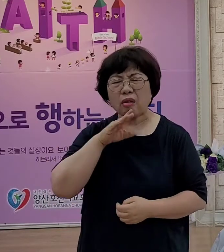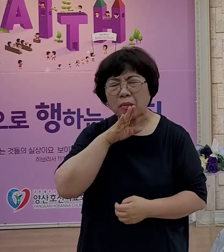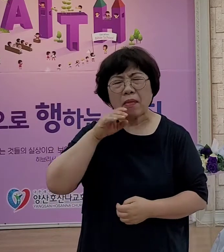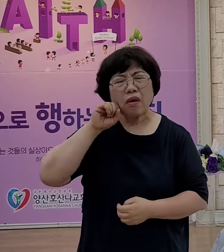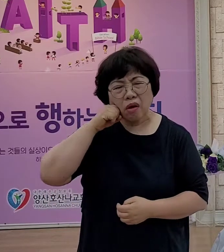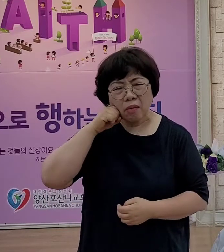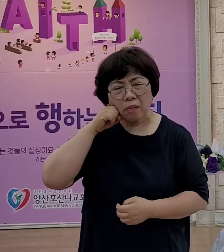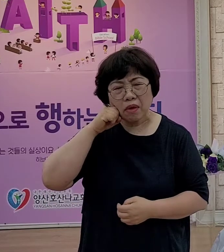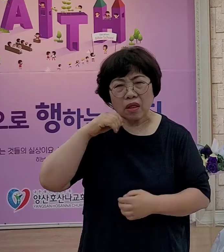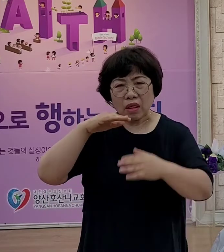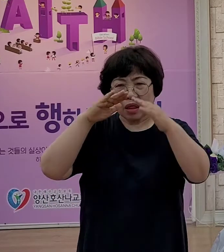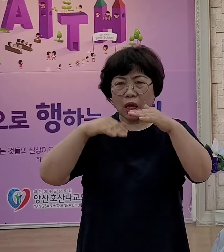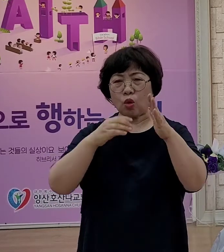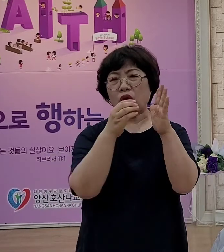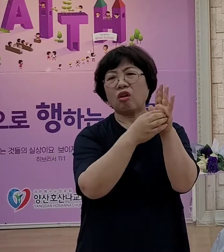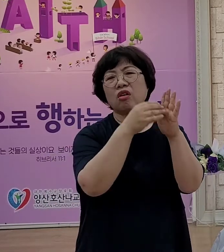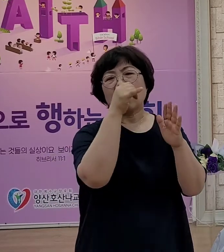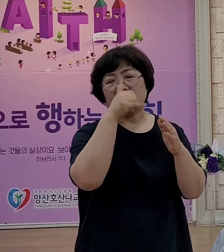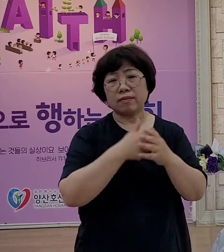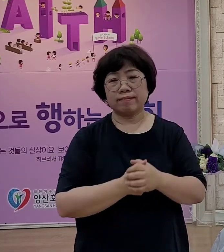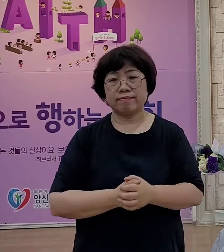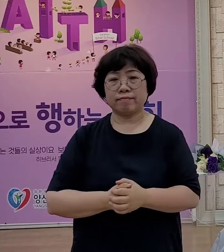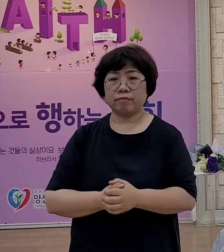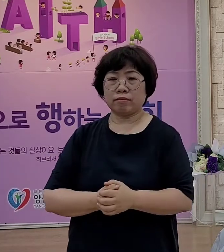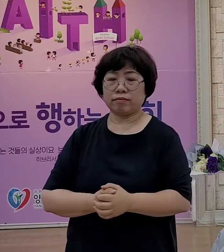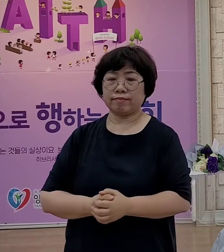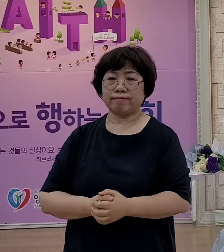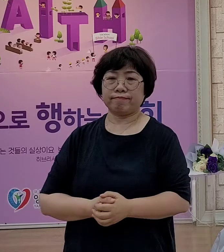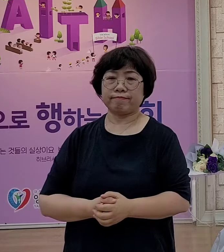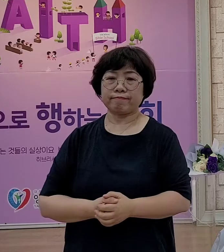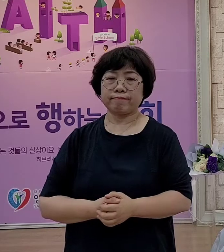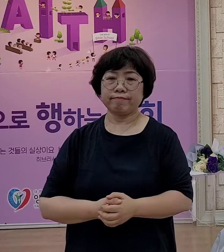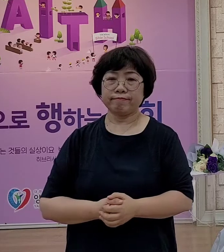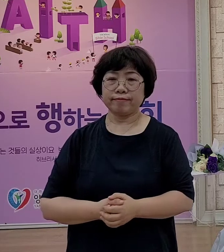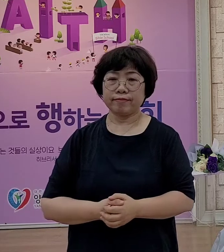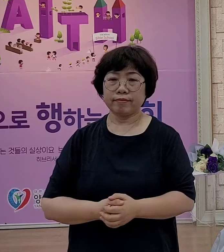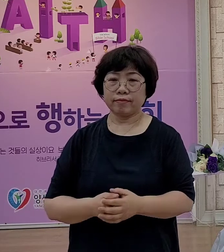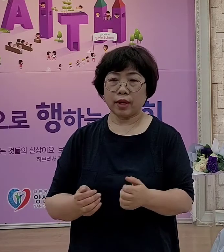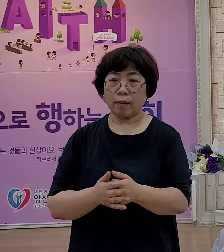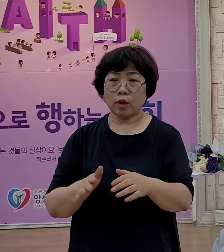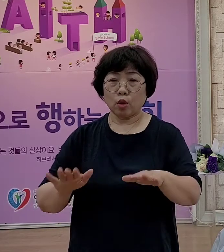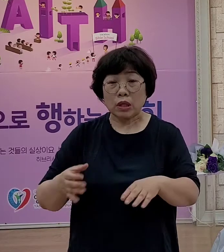오늘 이 본문의 핵심 주제입니다. 그래서 오늘 함께 나눌 말씀은